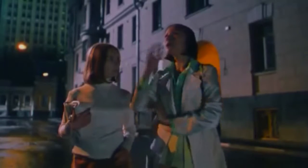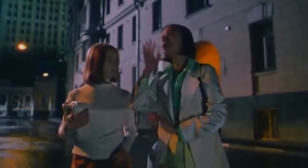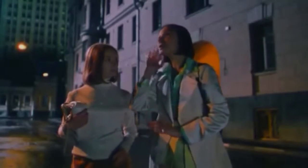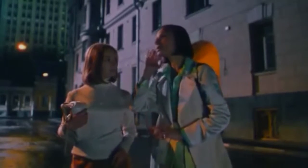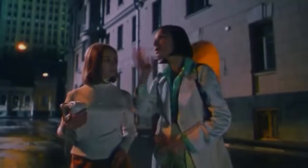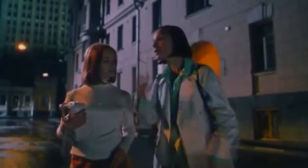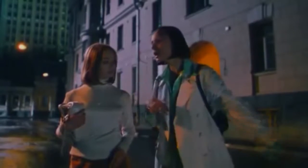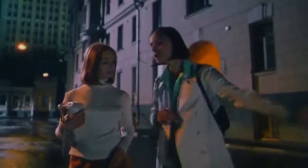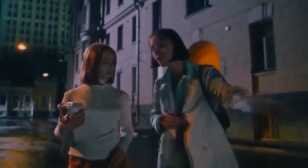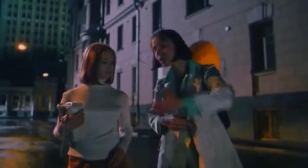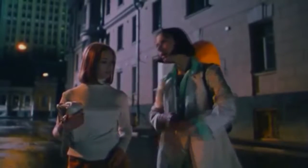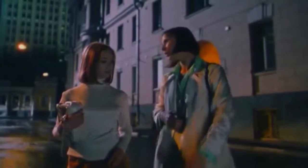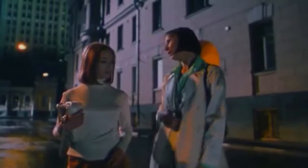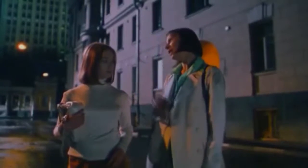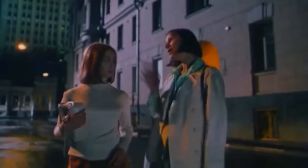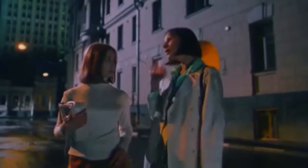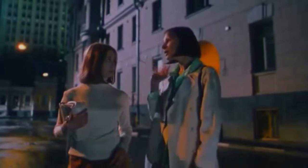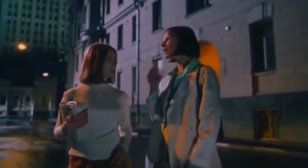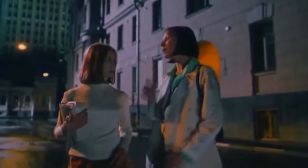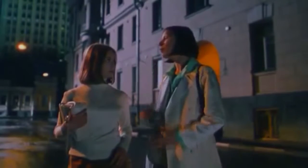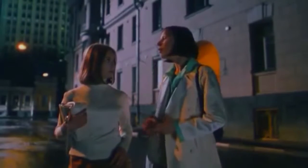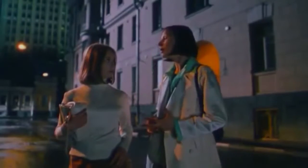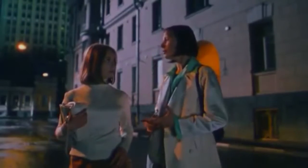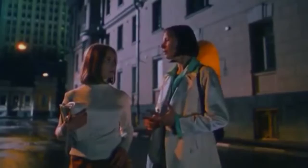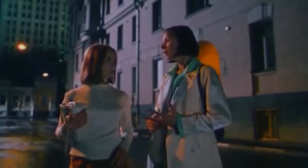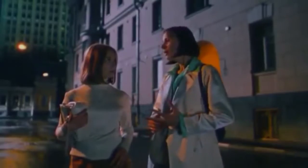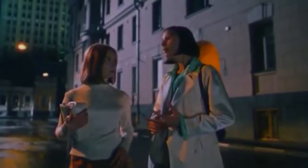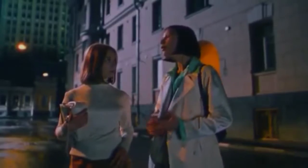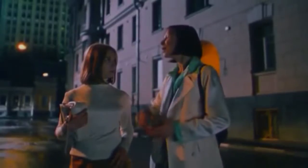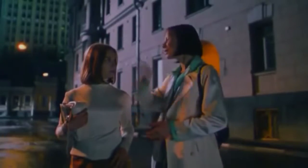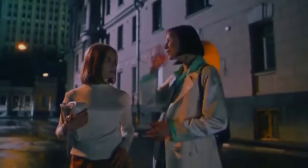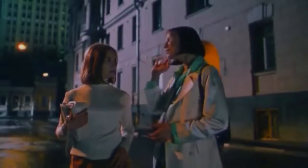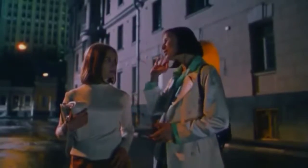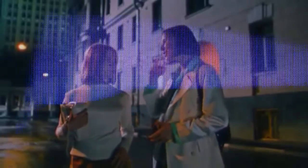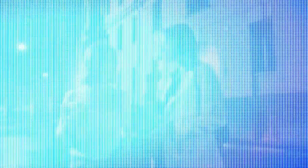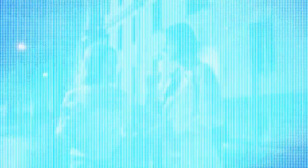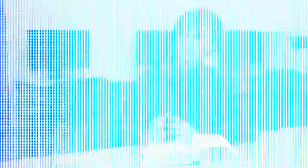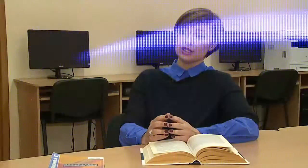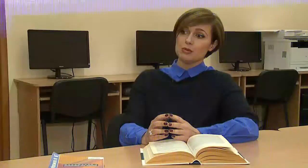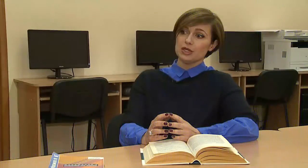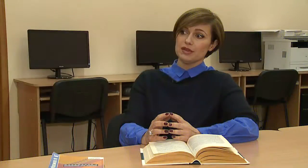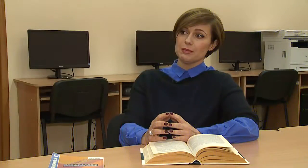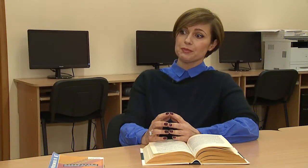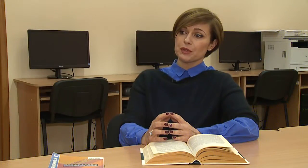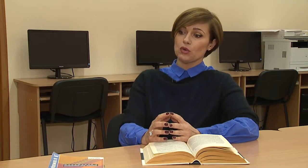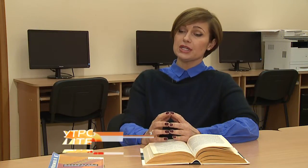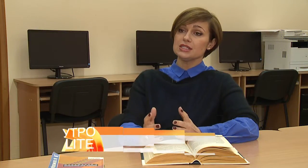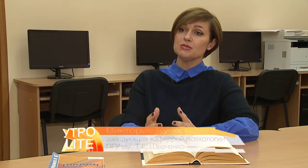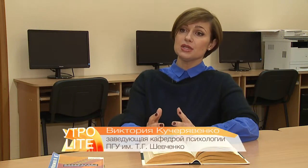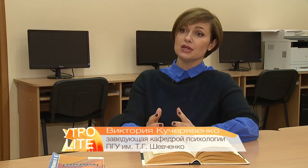Приятно слышать, как дверь хлопает, а то всегда море, море. Скучно. Когда мы говорим о картине мира